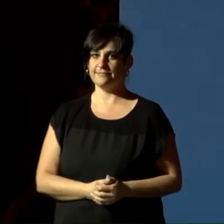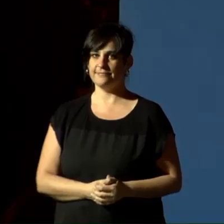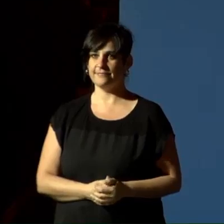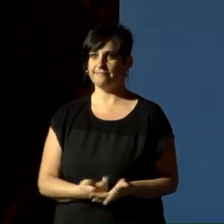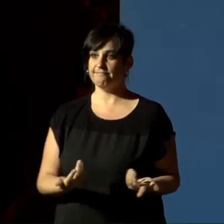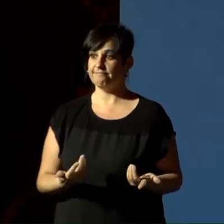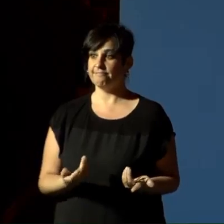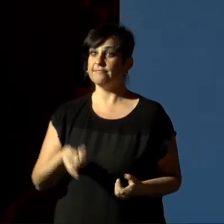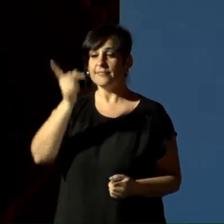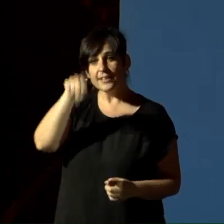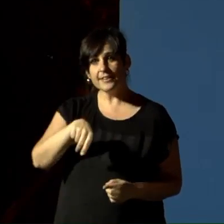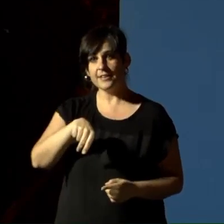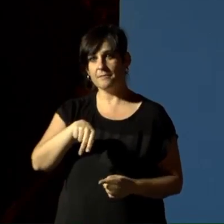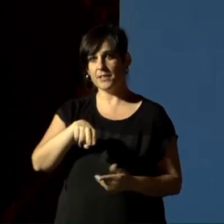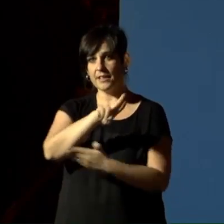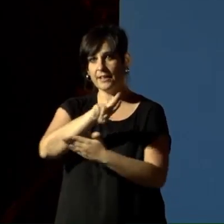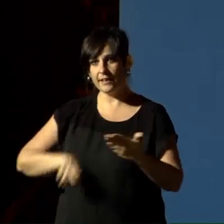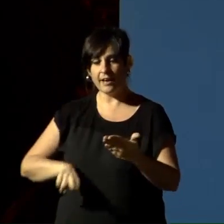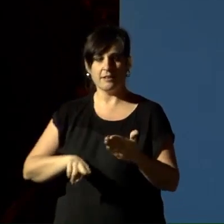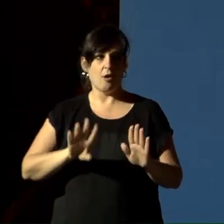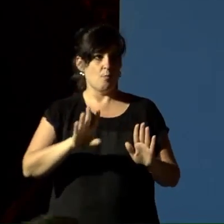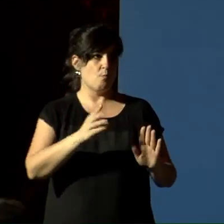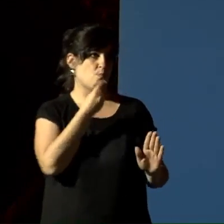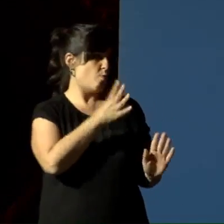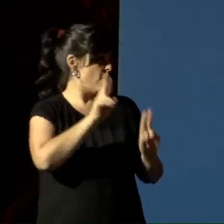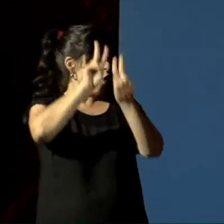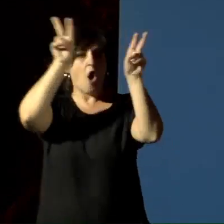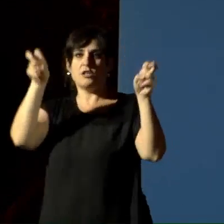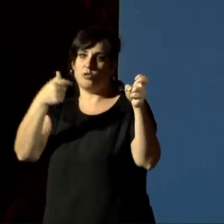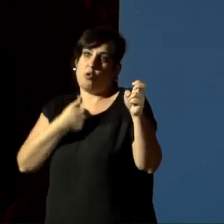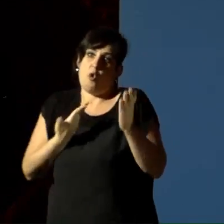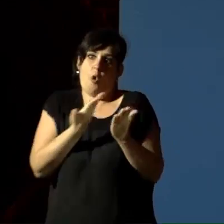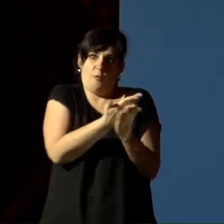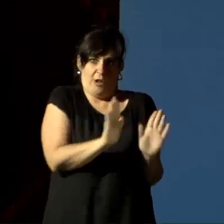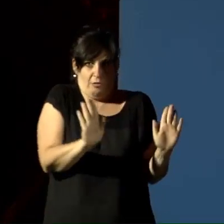E o avance político de Galicia, é unha suxerencia do título,